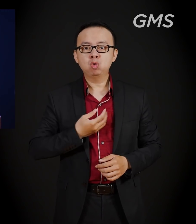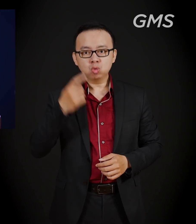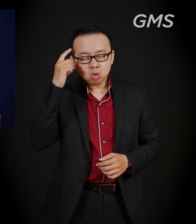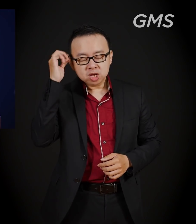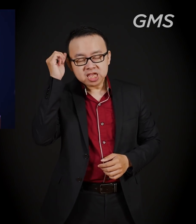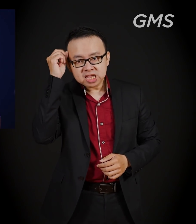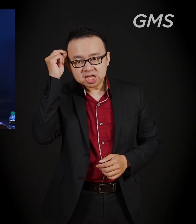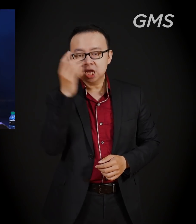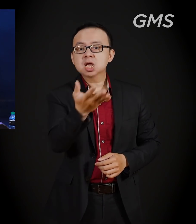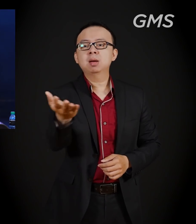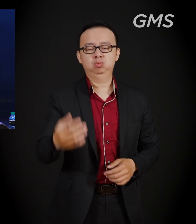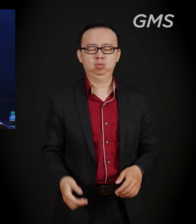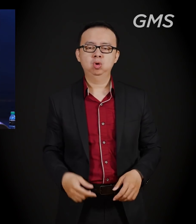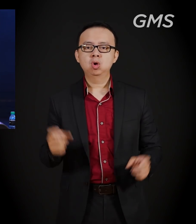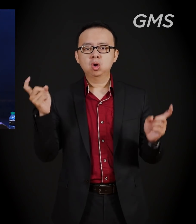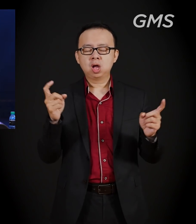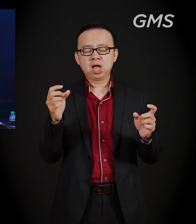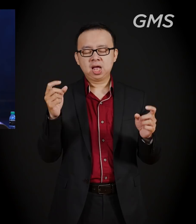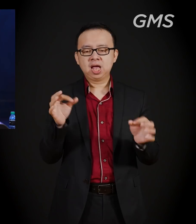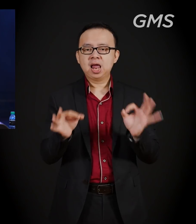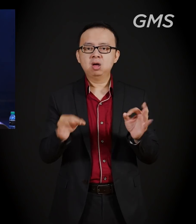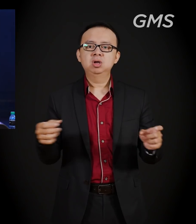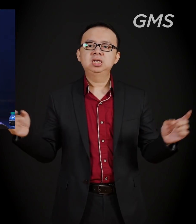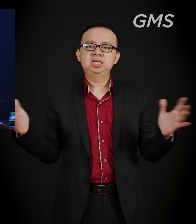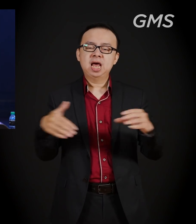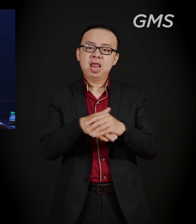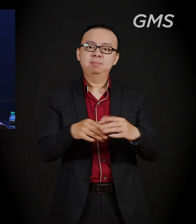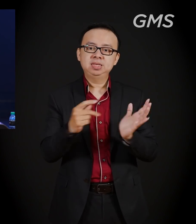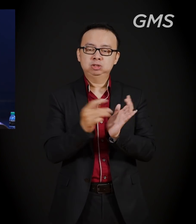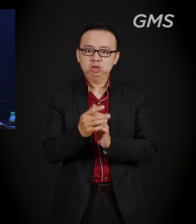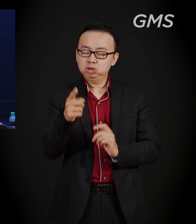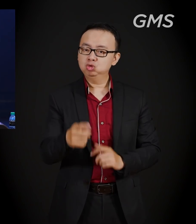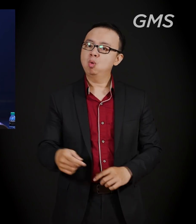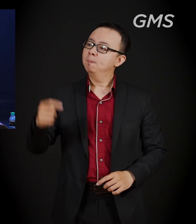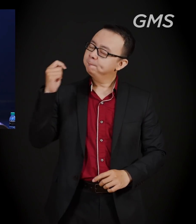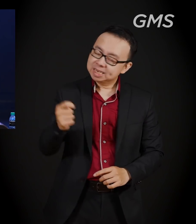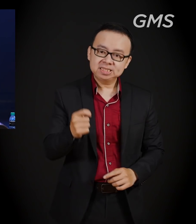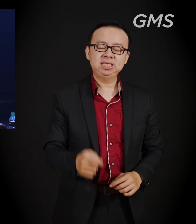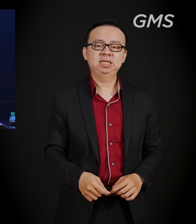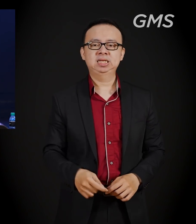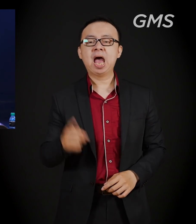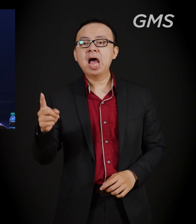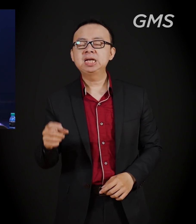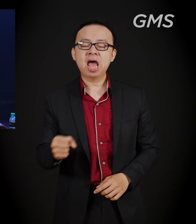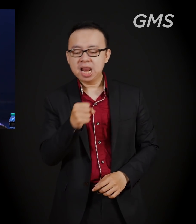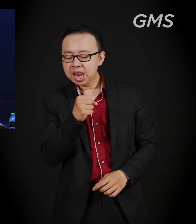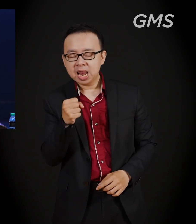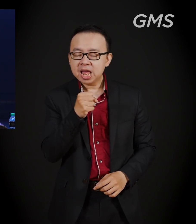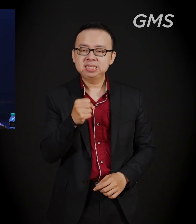punya kepastian. Makanya lagunya anak-anak Tuhan berkata, Waktu